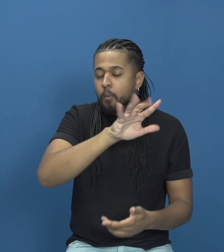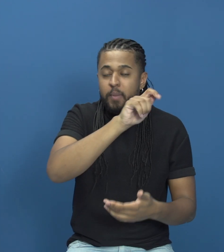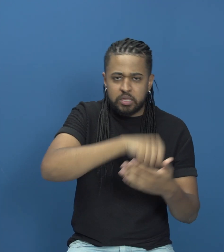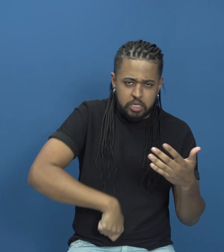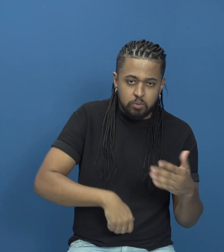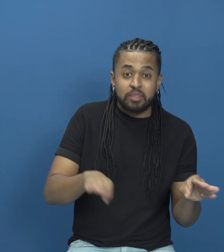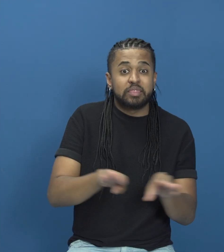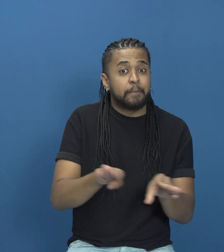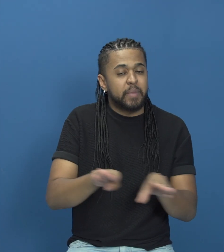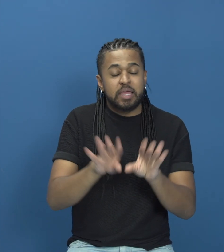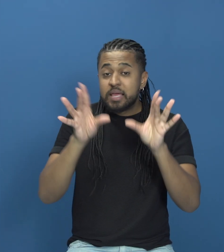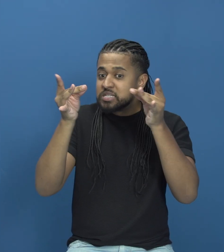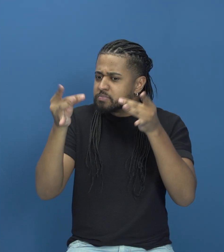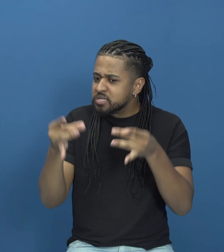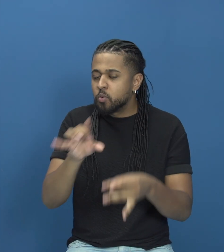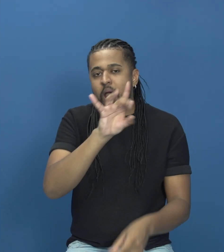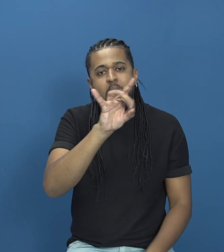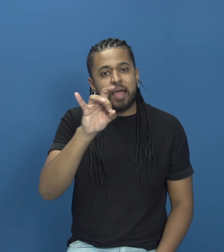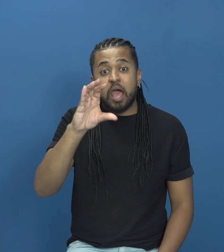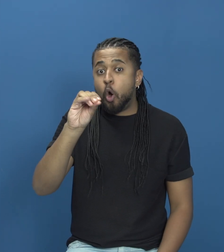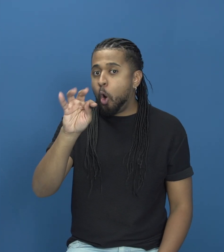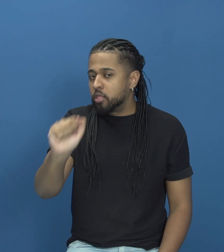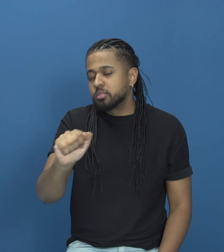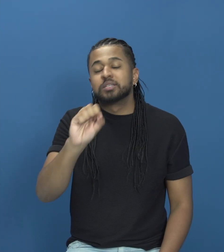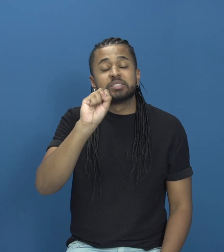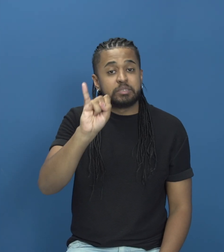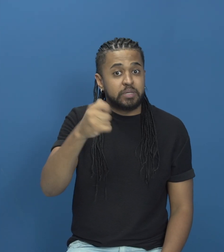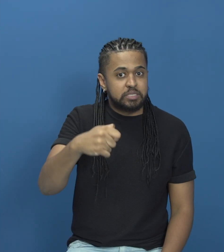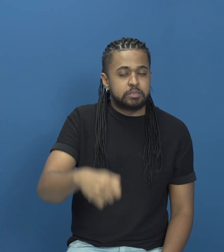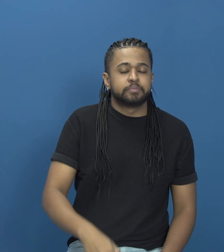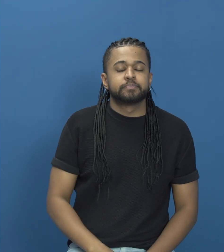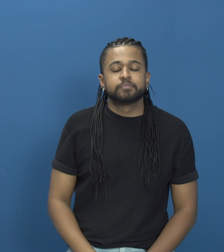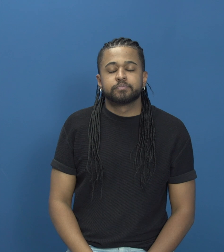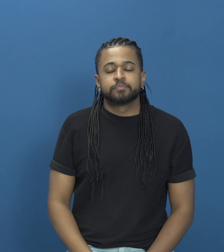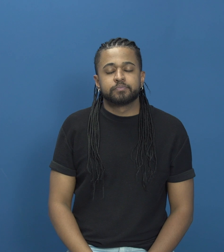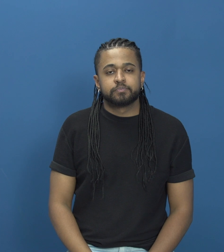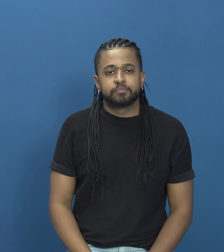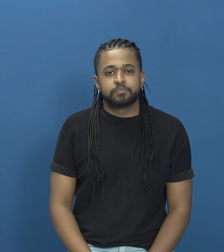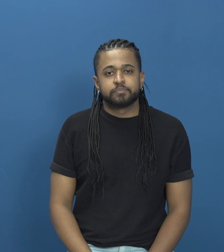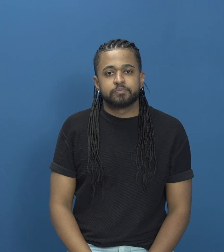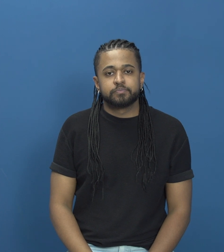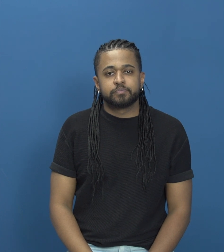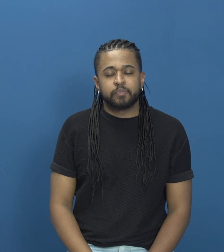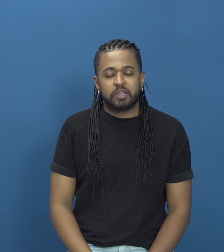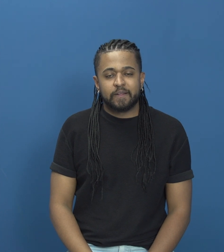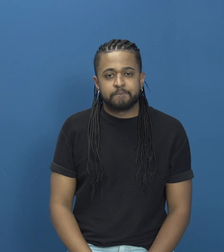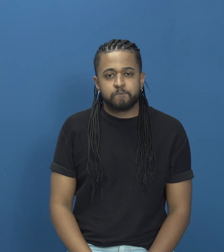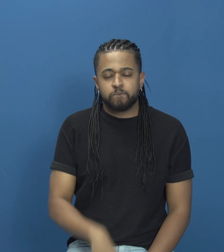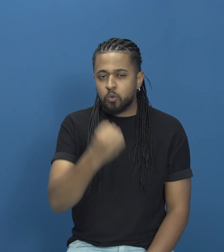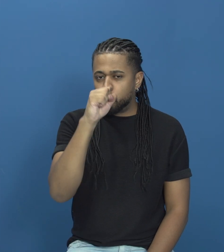matrículas e específicos para cada cota, quando for o caso. Fecha parênteses.